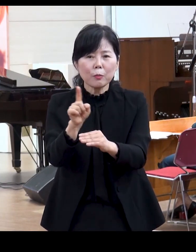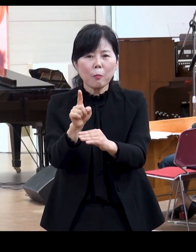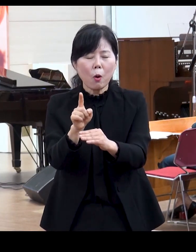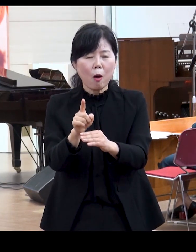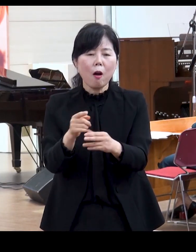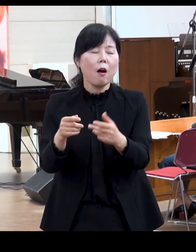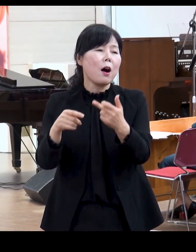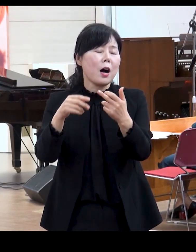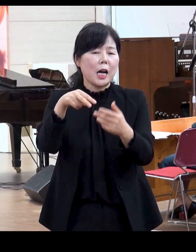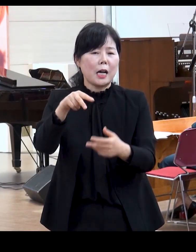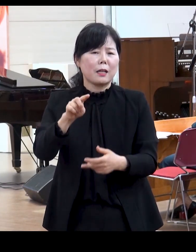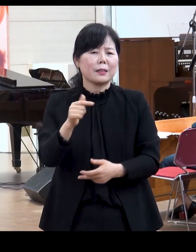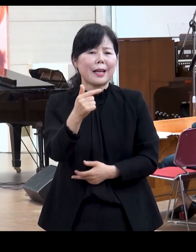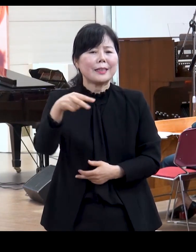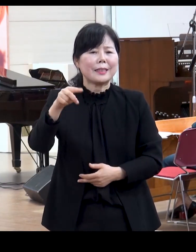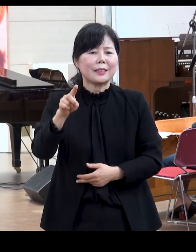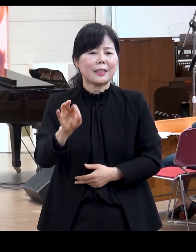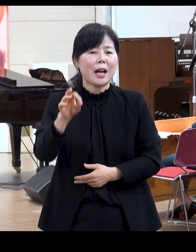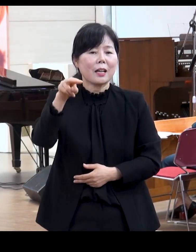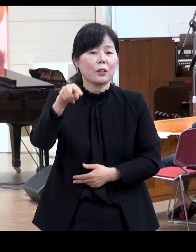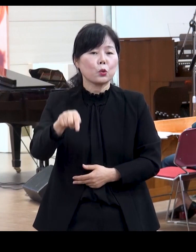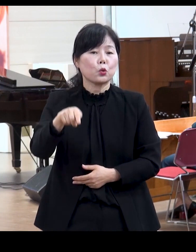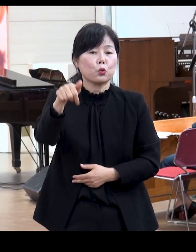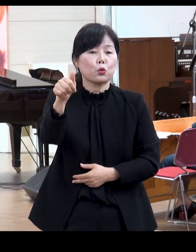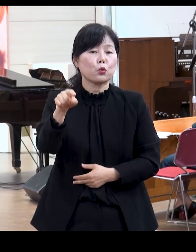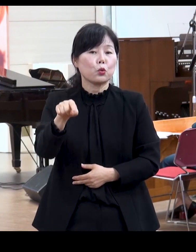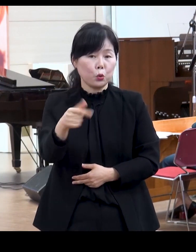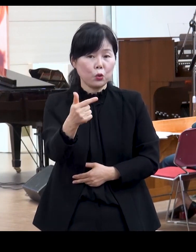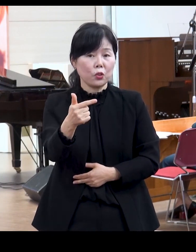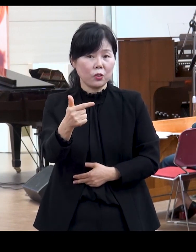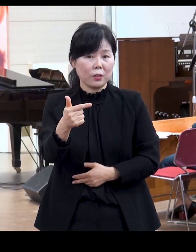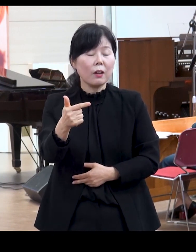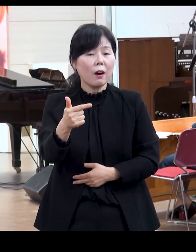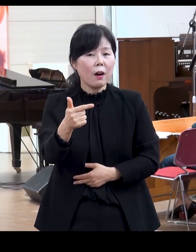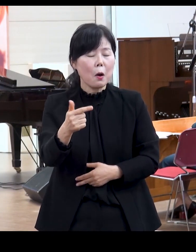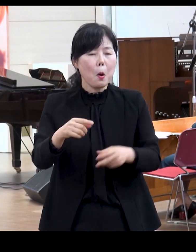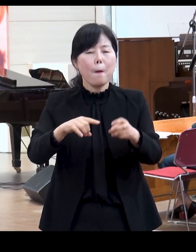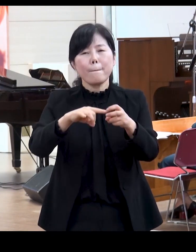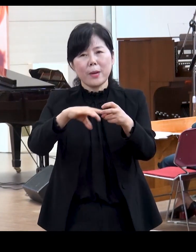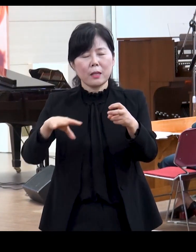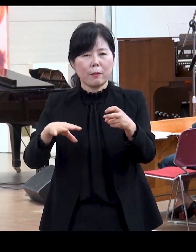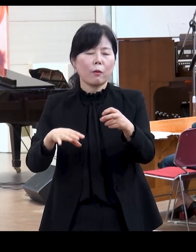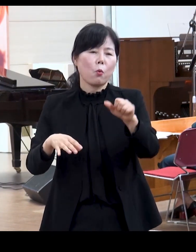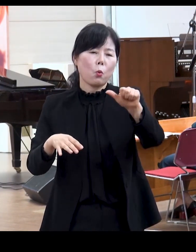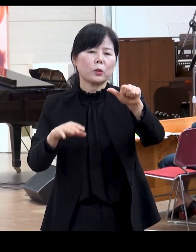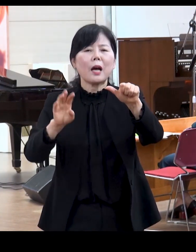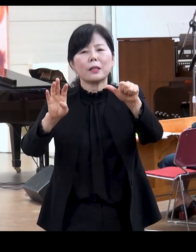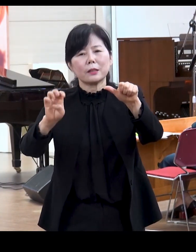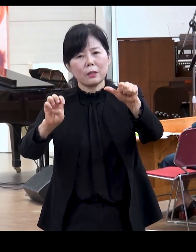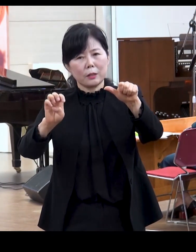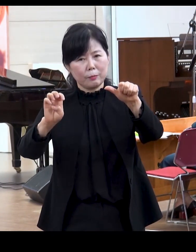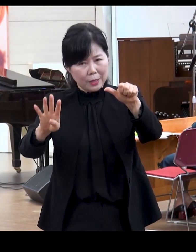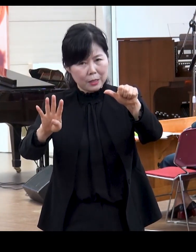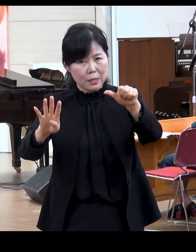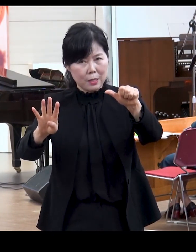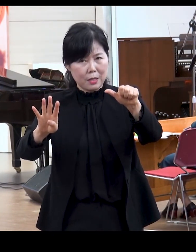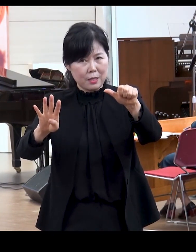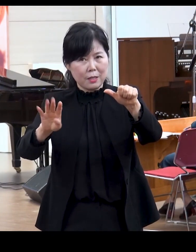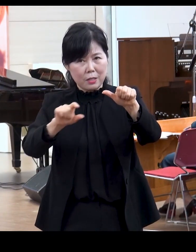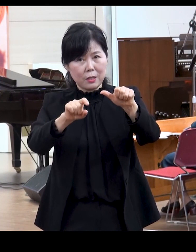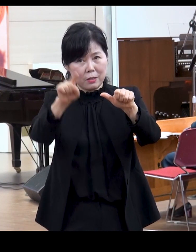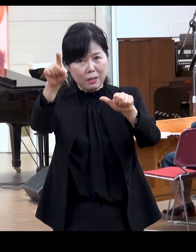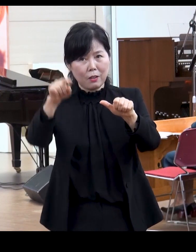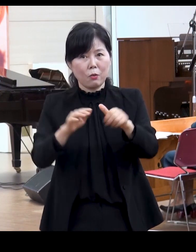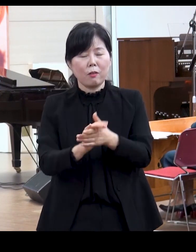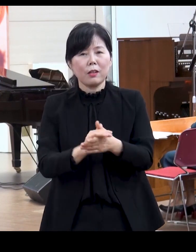아니라 산상수훈인 마태복음 5장 44절에서 주님이 하신 그 말씀으로 보고 있다는 거예요. 마태복음 5장